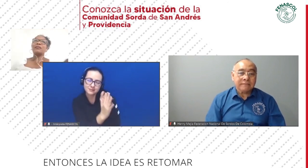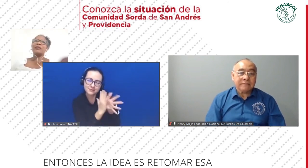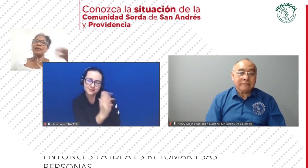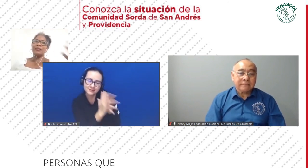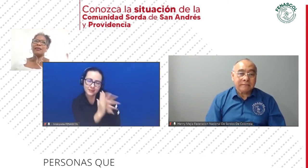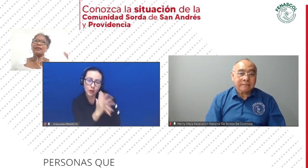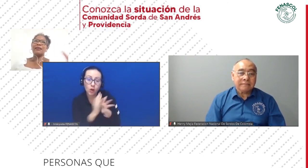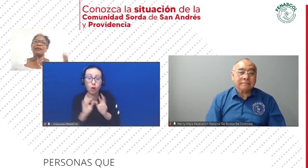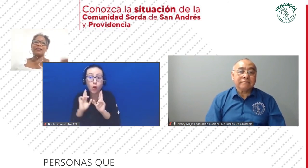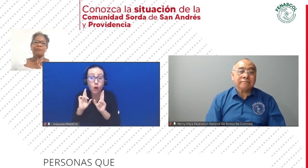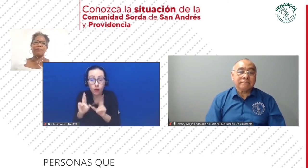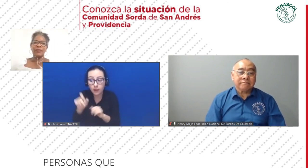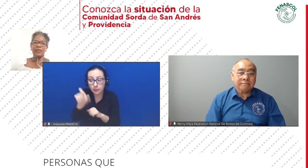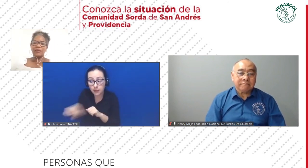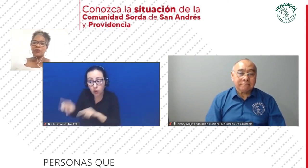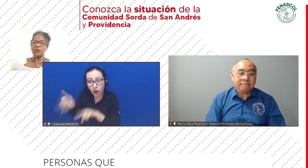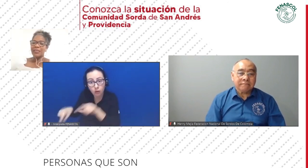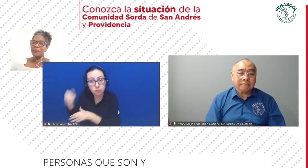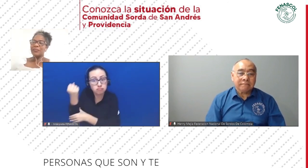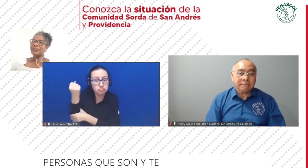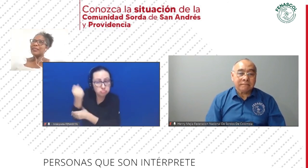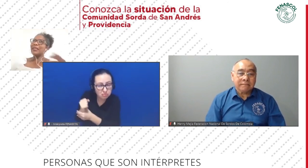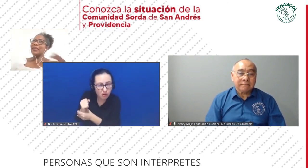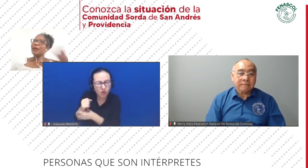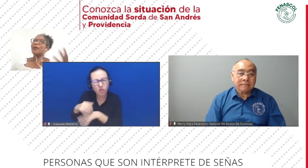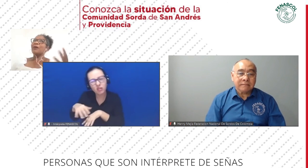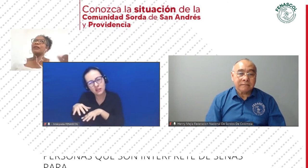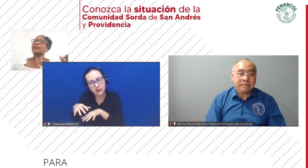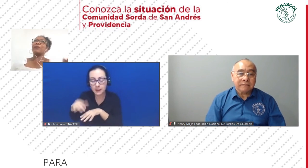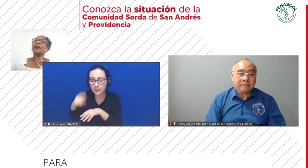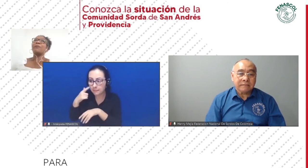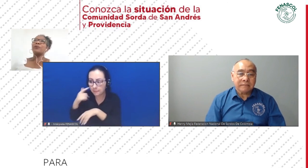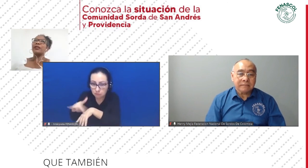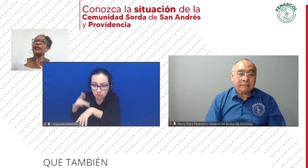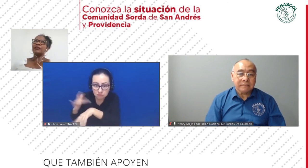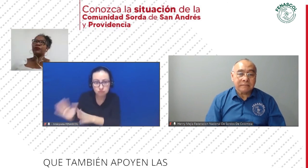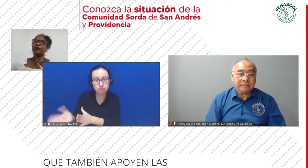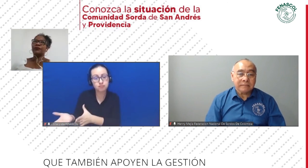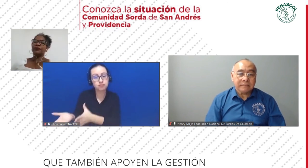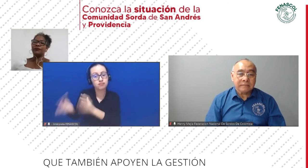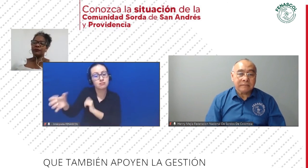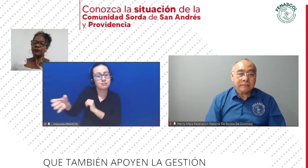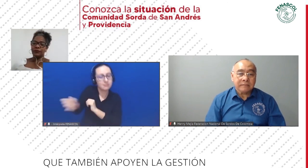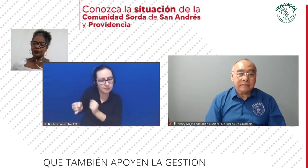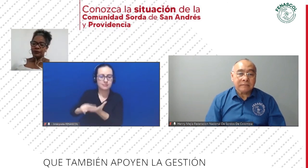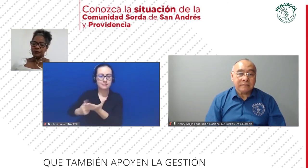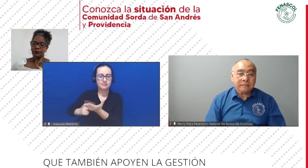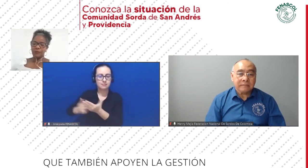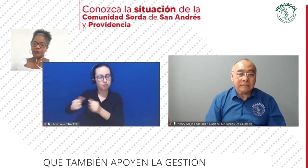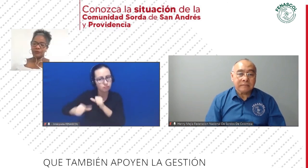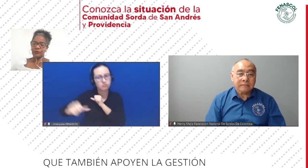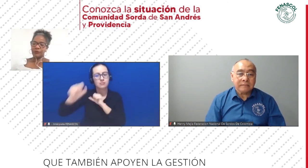personas qué son intérpretes de seña para que también apoyen la gestión